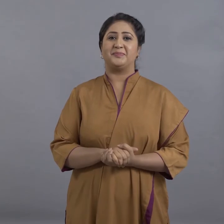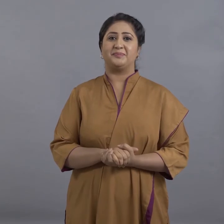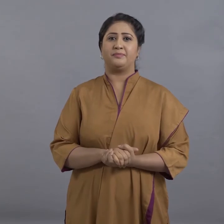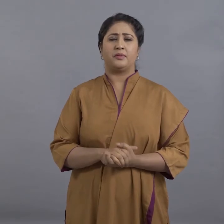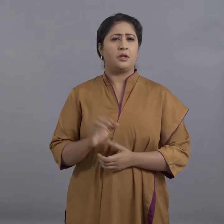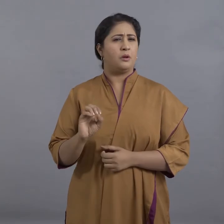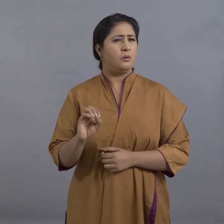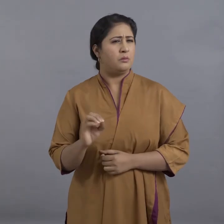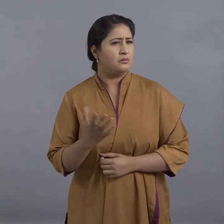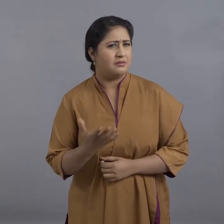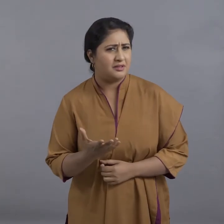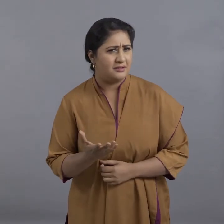वजह,